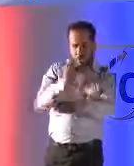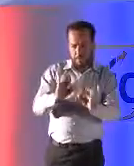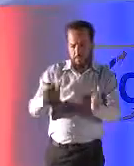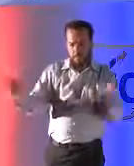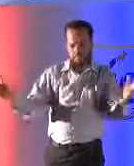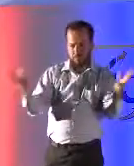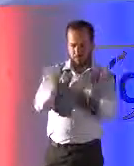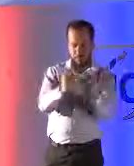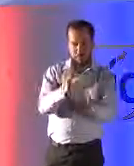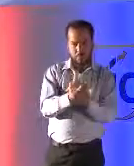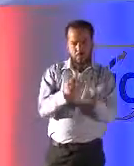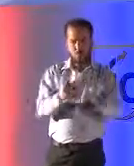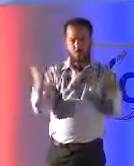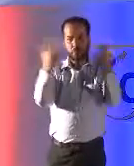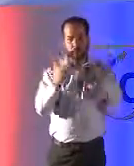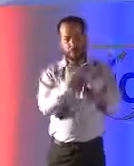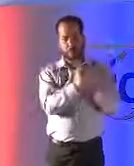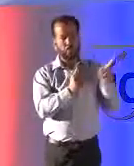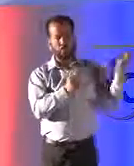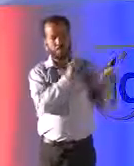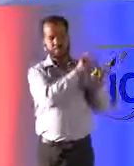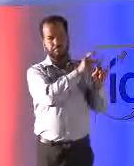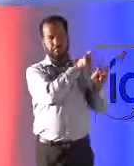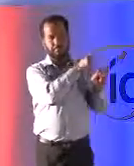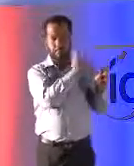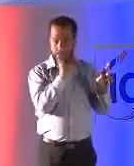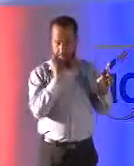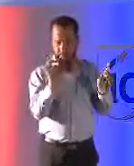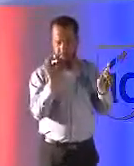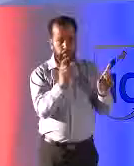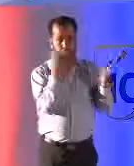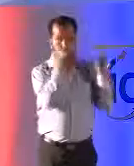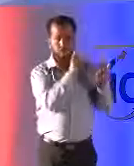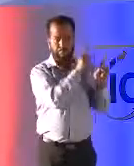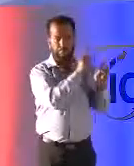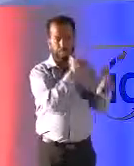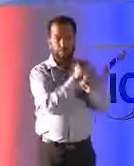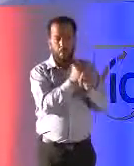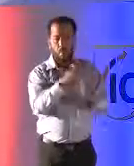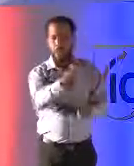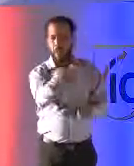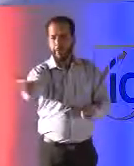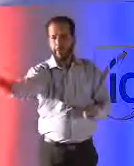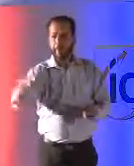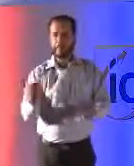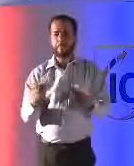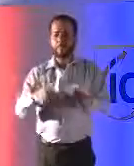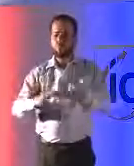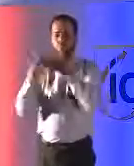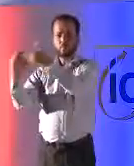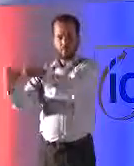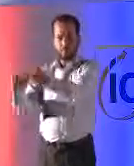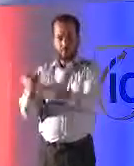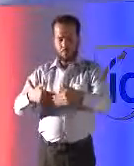فقط مسؤولية الشركات التي تحب أن تعمل عمل خيري لهذه الفئة. يجب